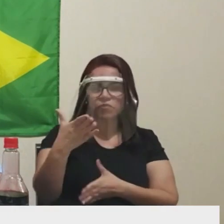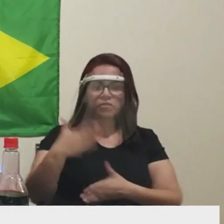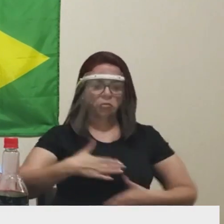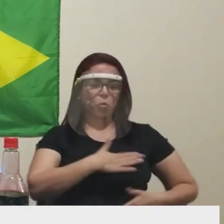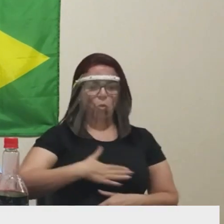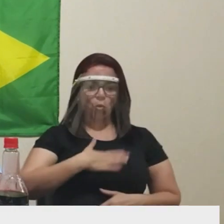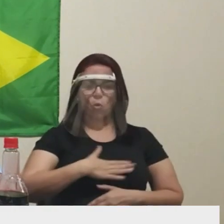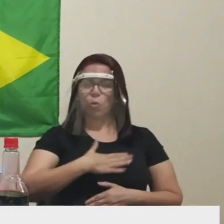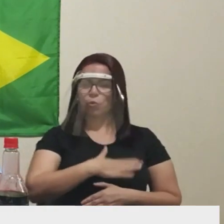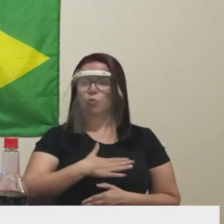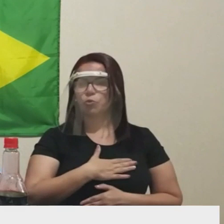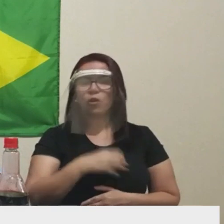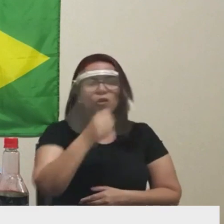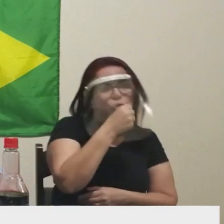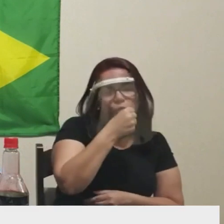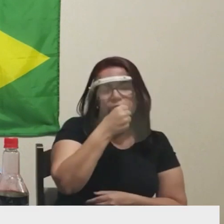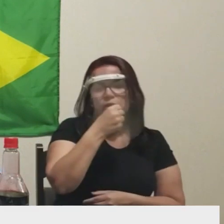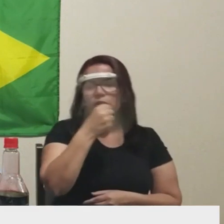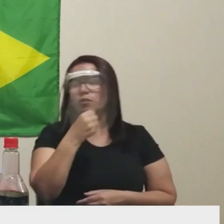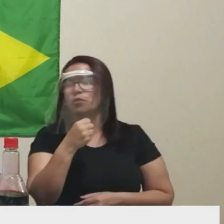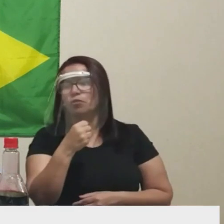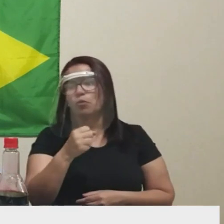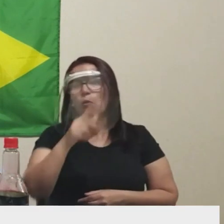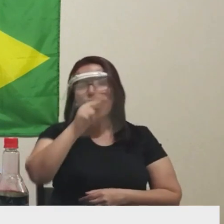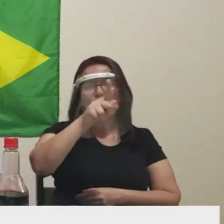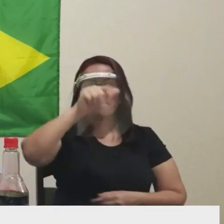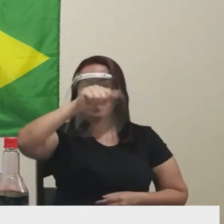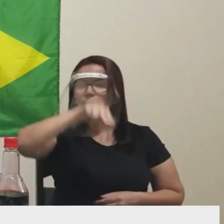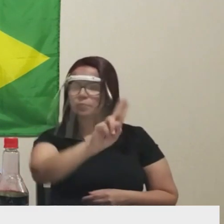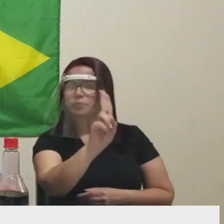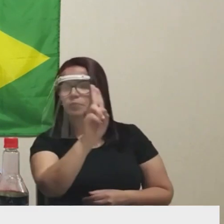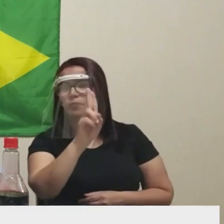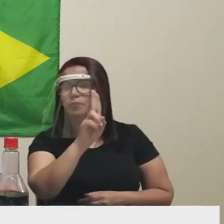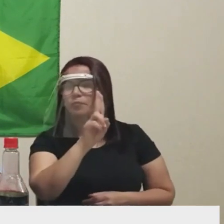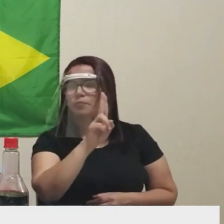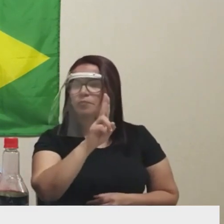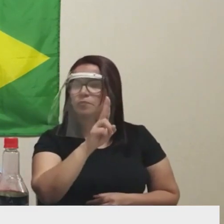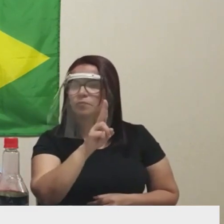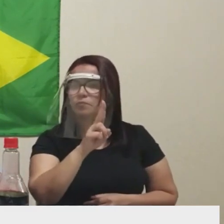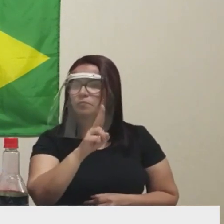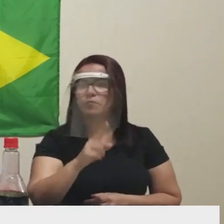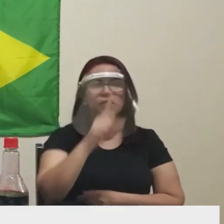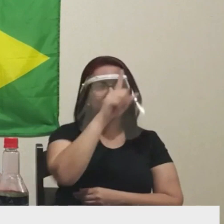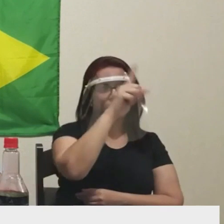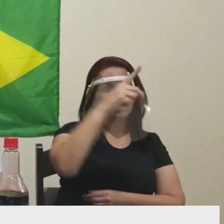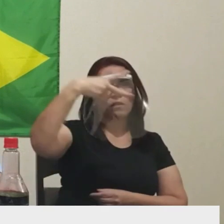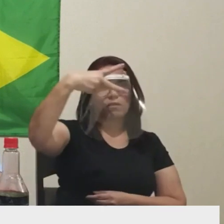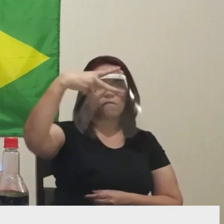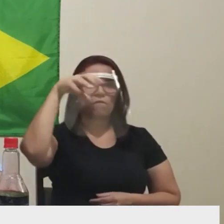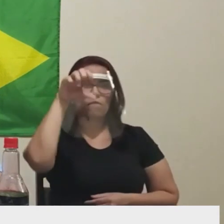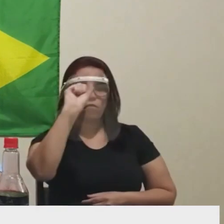esse jornalismo da Jovem Pan. Foco do Brasil, 12 mil, e Folha Política, 4 mil. O total são 128 mil,